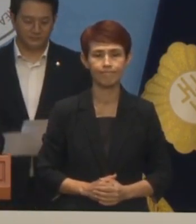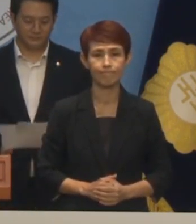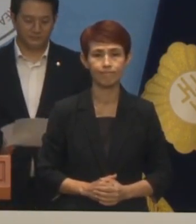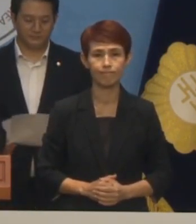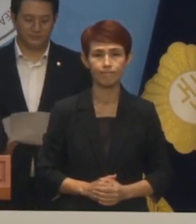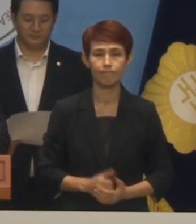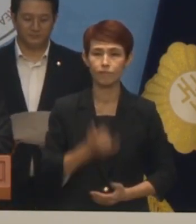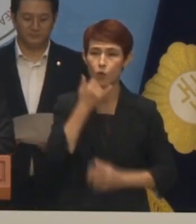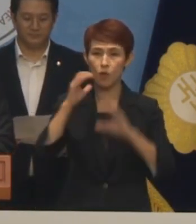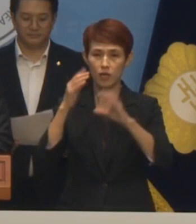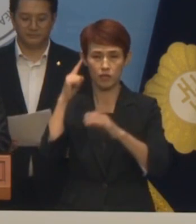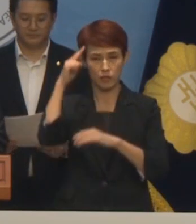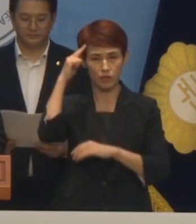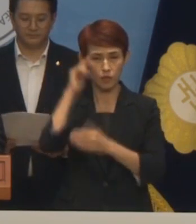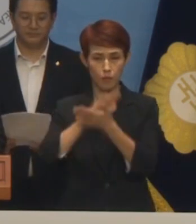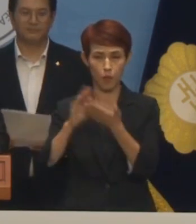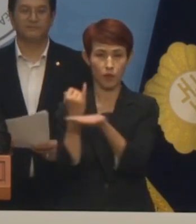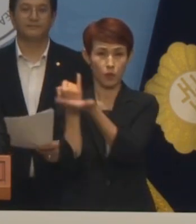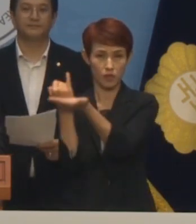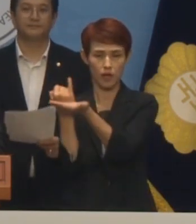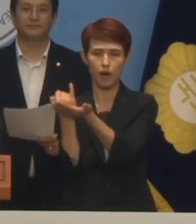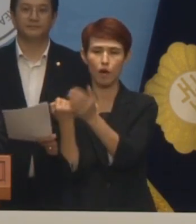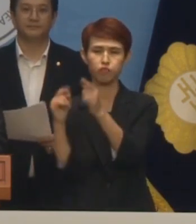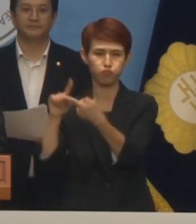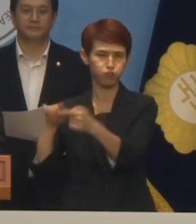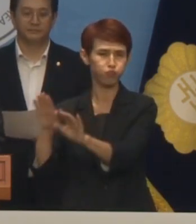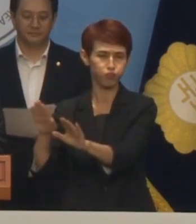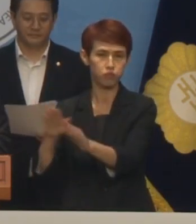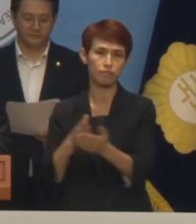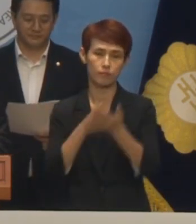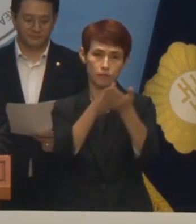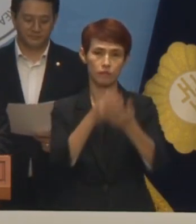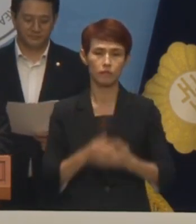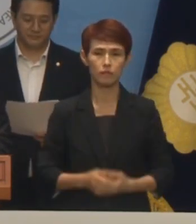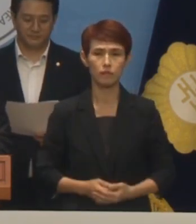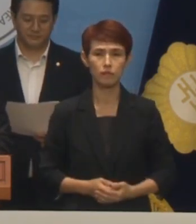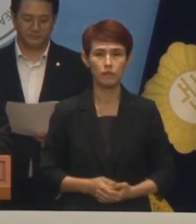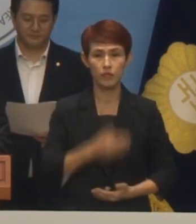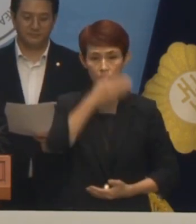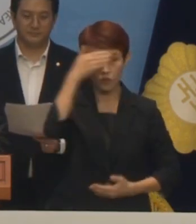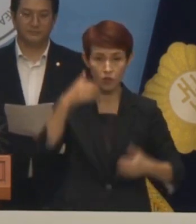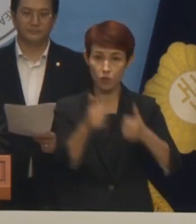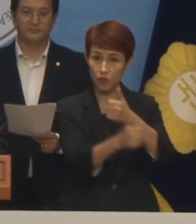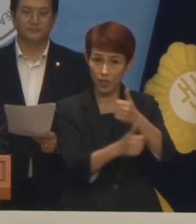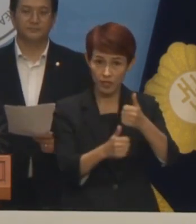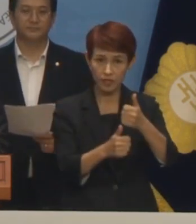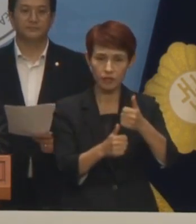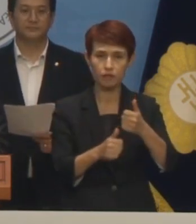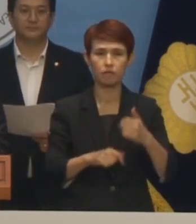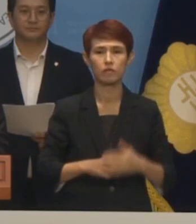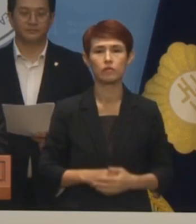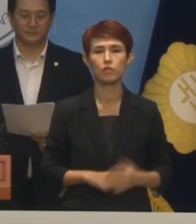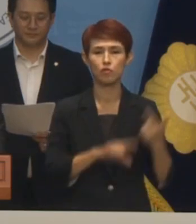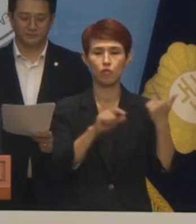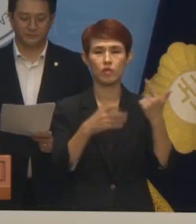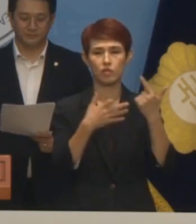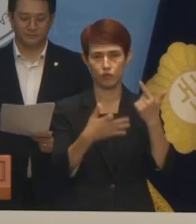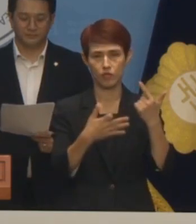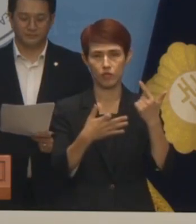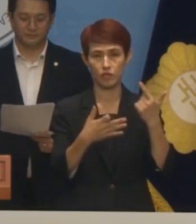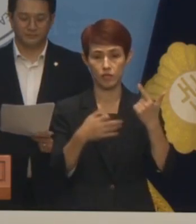베를린 소녀상 존치 촉구 기자회견문. 더불어민주당 전국청년위원회는 지난 6월 19일 이